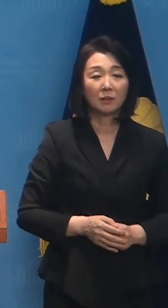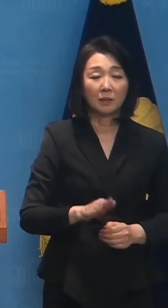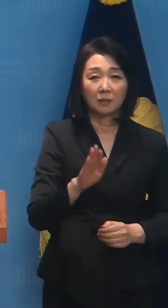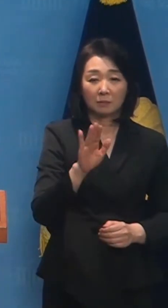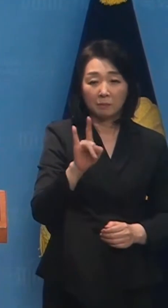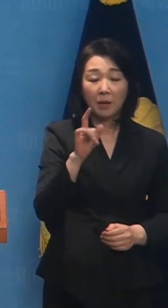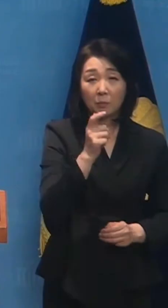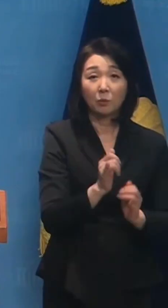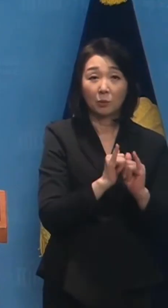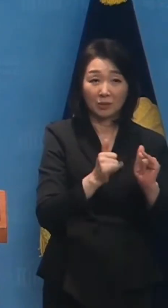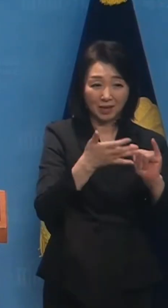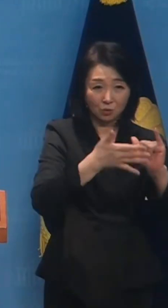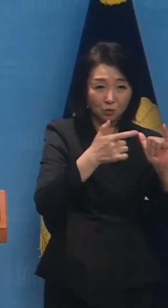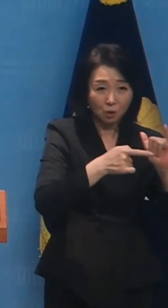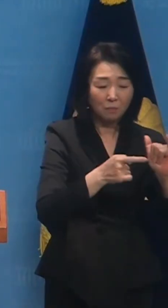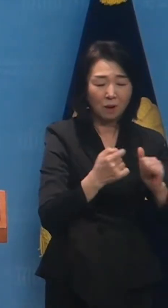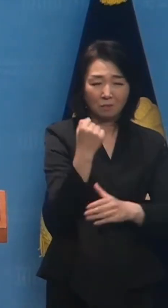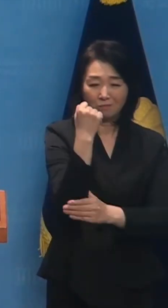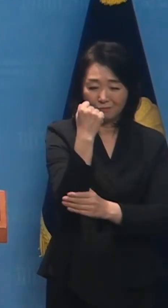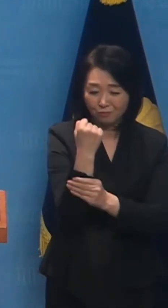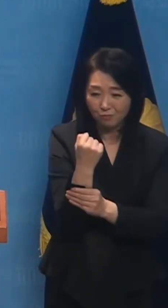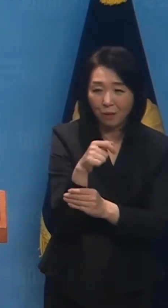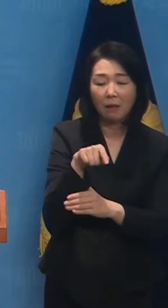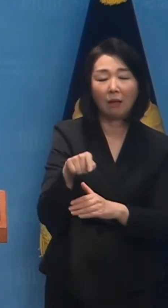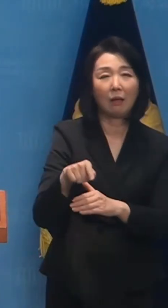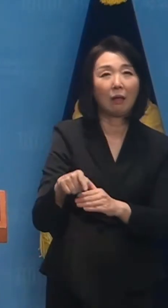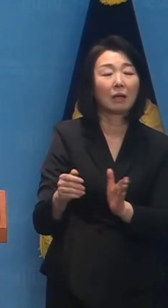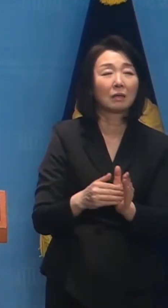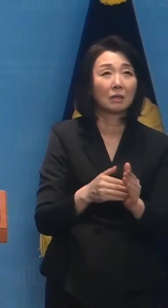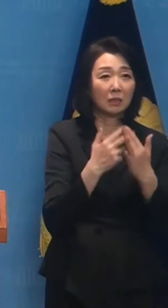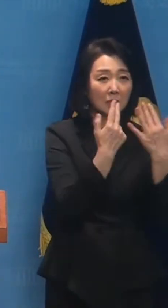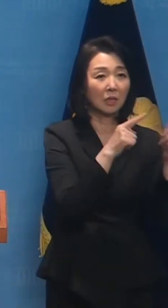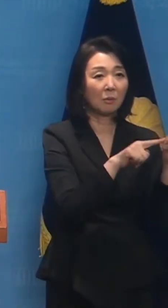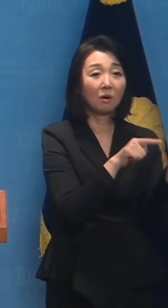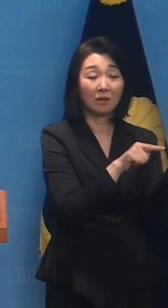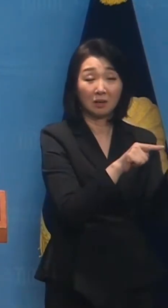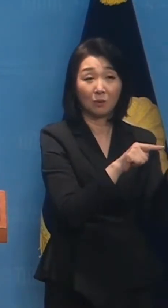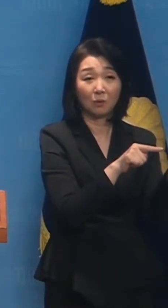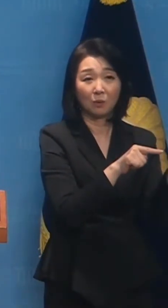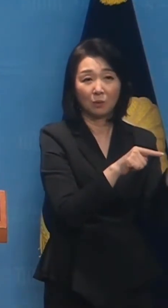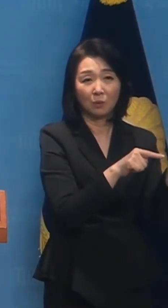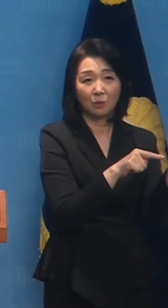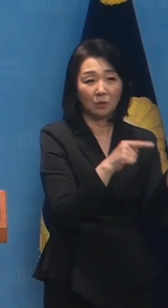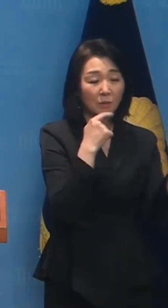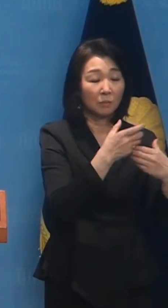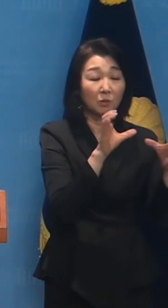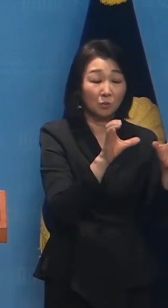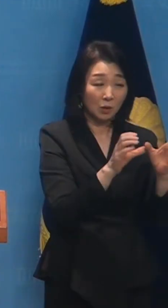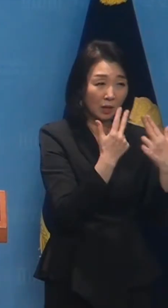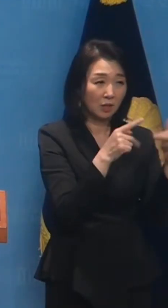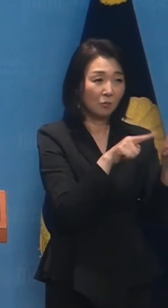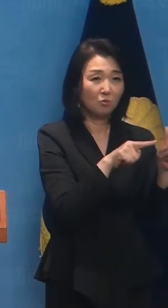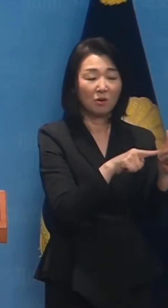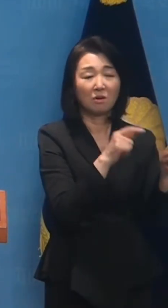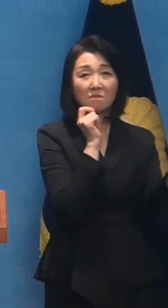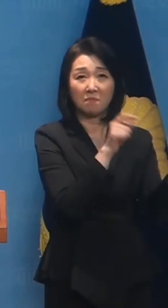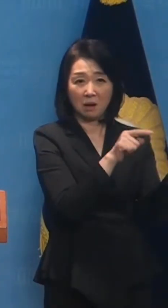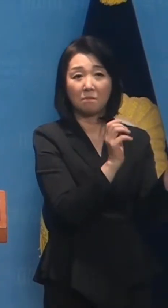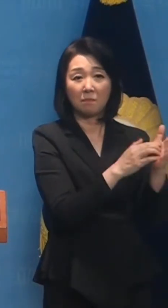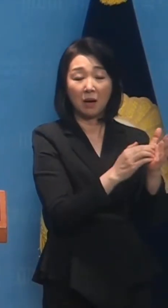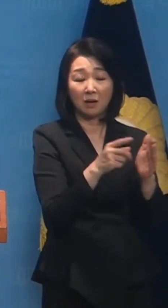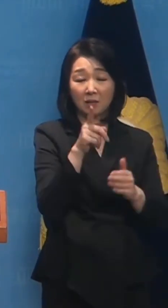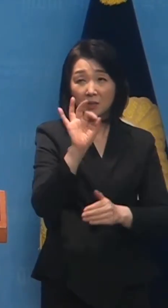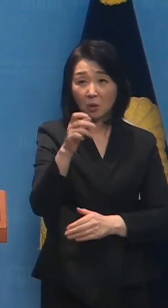배승희 변호사 채널은 부패 완판의 끝판왕인 이재명이라고 민주당 이재명 후보를 지칭하였고,